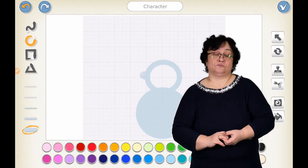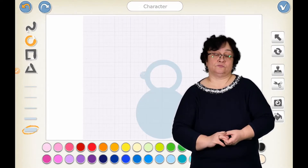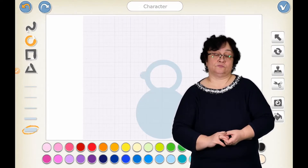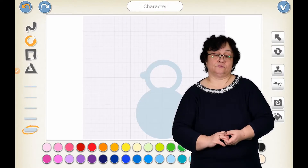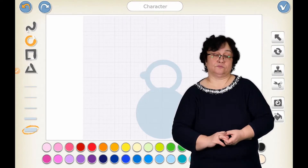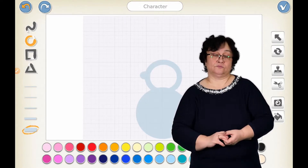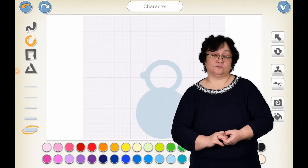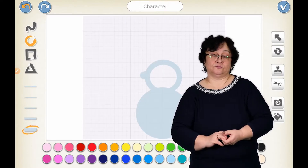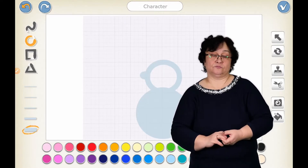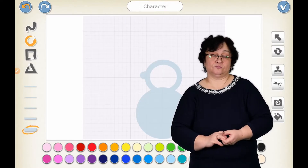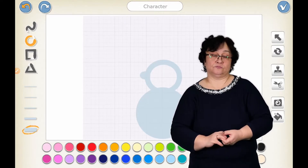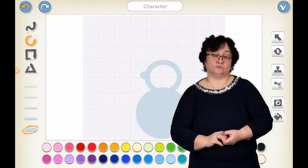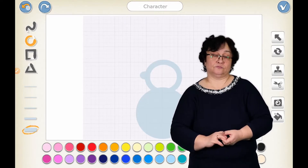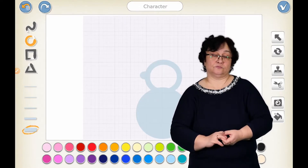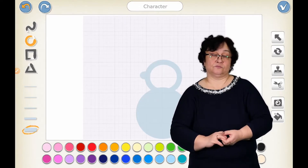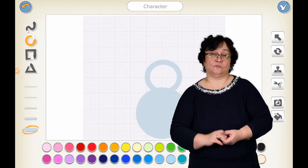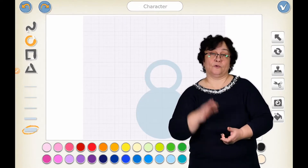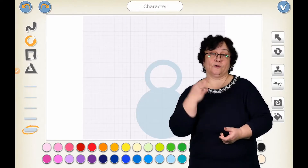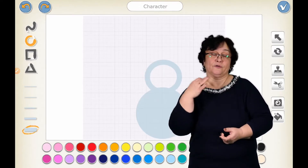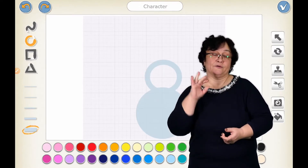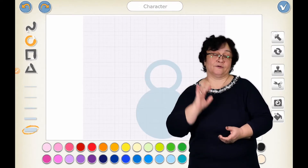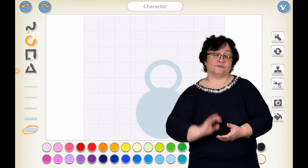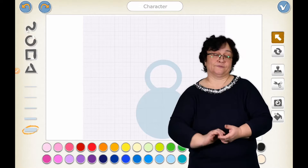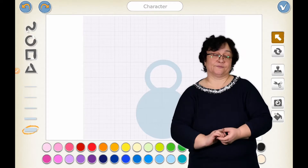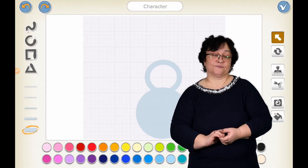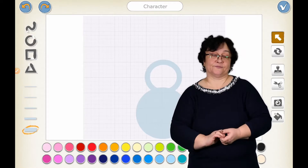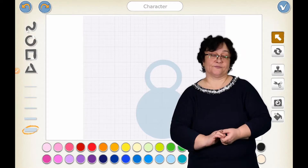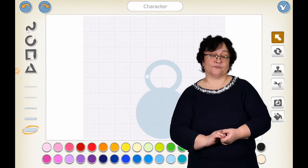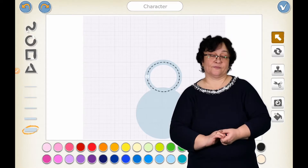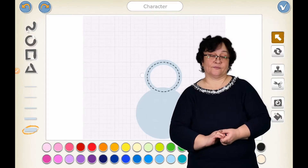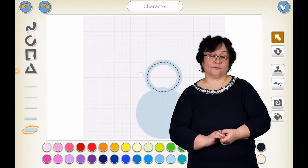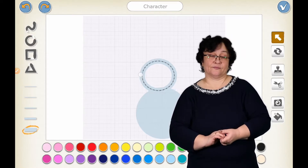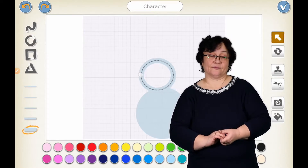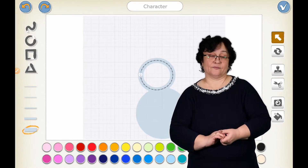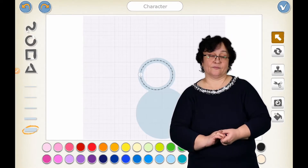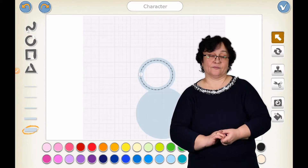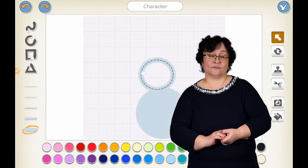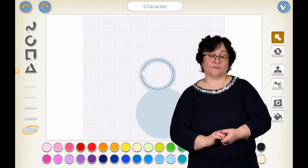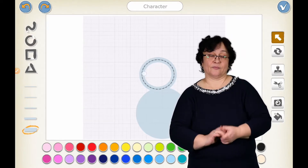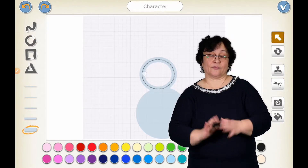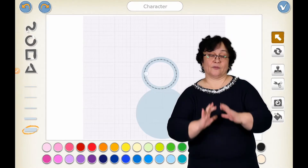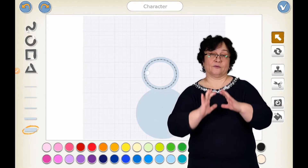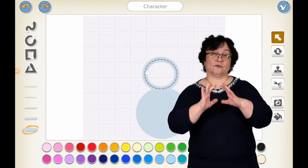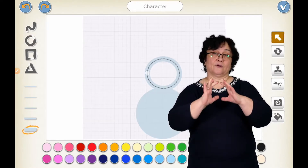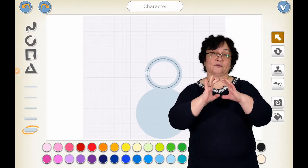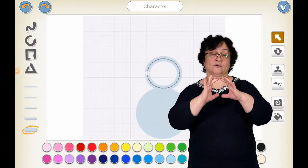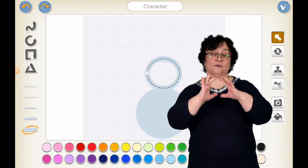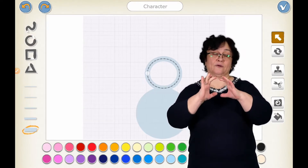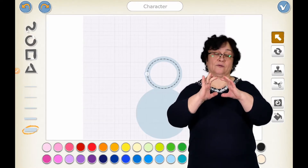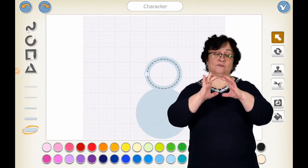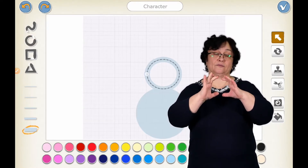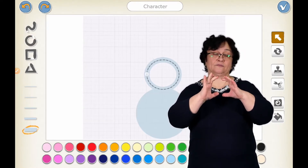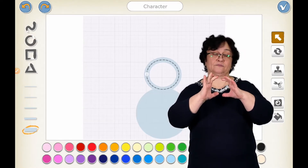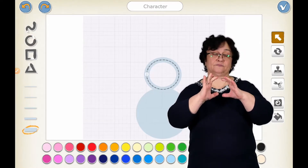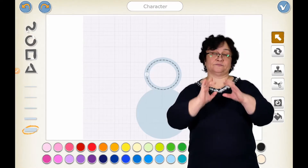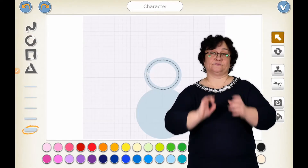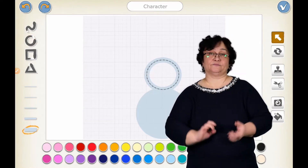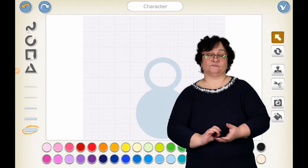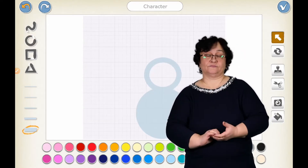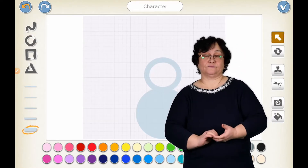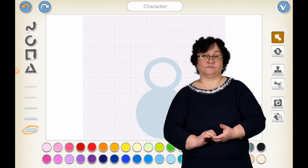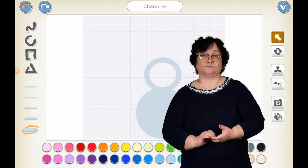Ой. розтягну, ось так